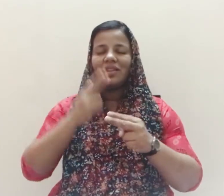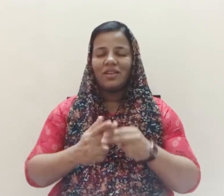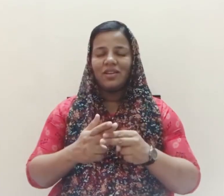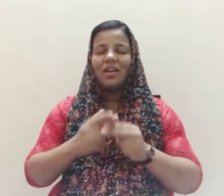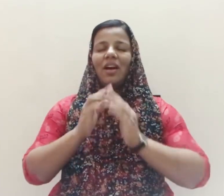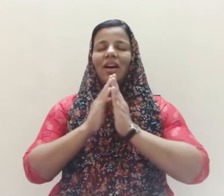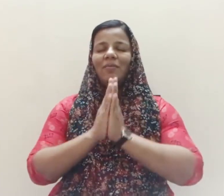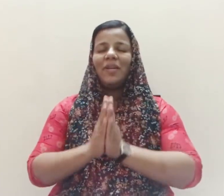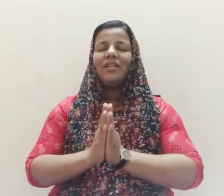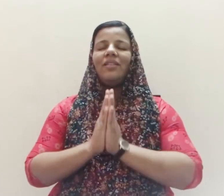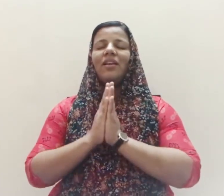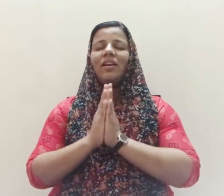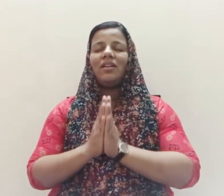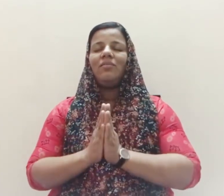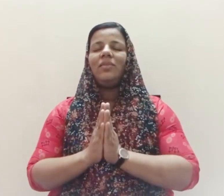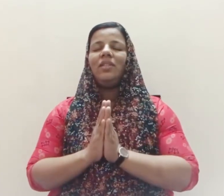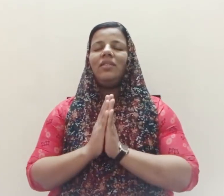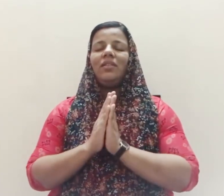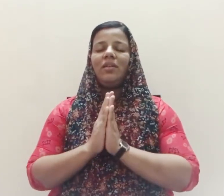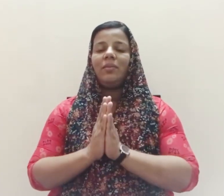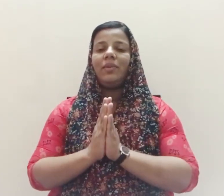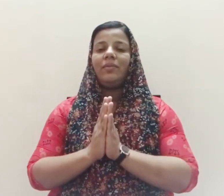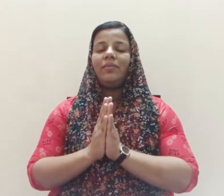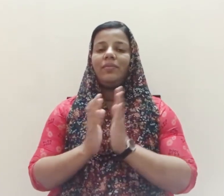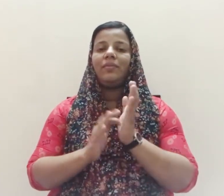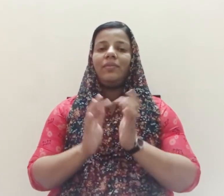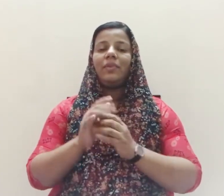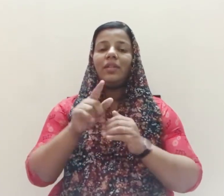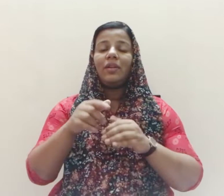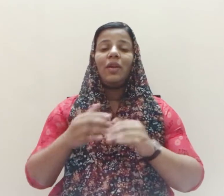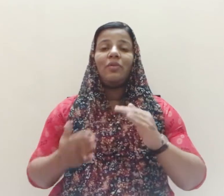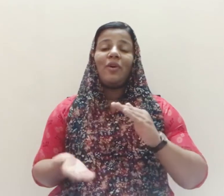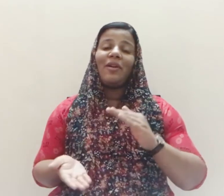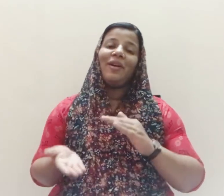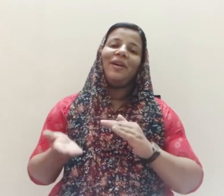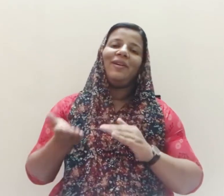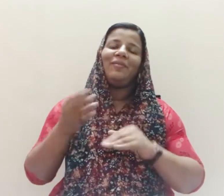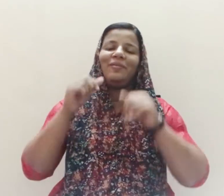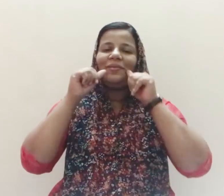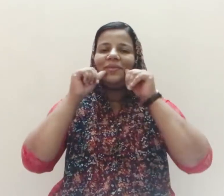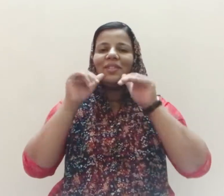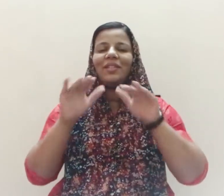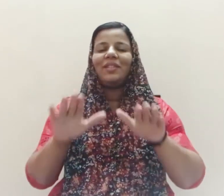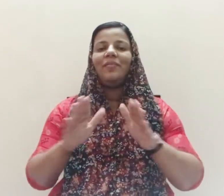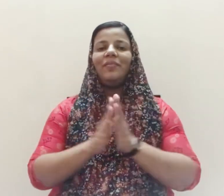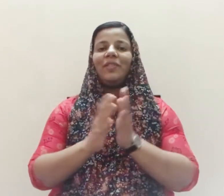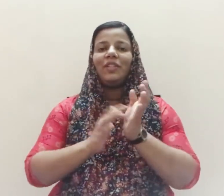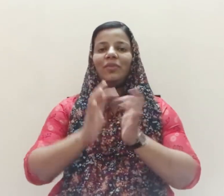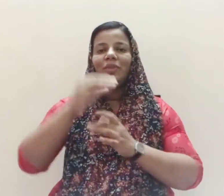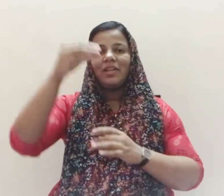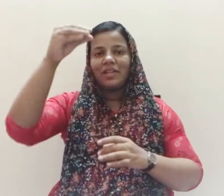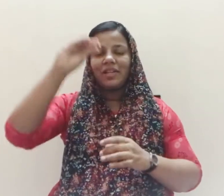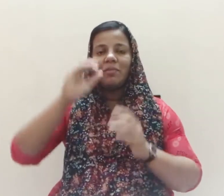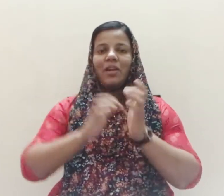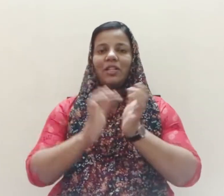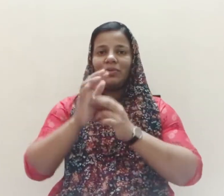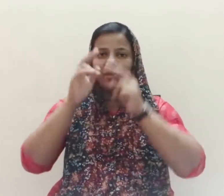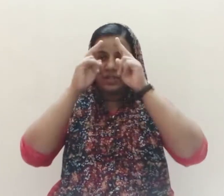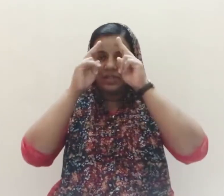തന്നെ ആമേൻ, ആമേൻ, ആമേൻ. കർത്താവ് നിങ്ങളെ ധാരാളം ധാരാളമായിട്ട് അനുഗ്രഹിക്കട്ടെ. കർത്താവിൻ്റെ കൃപ, ദൈവിക സമാധാനം,